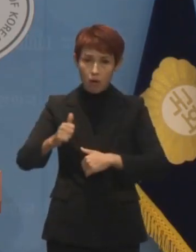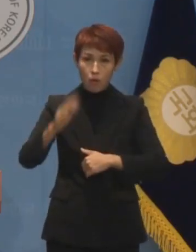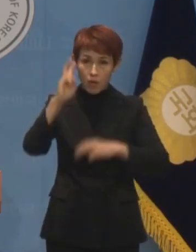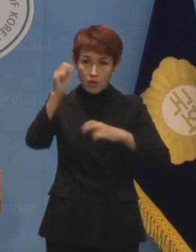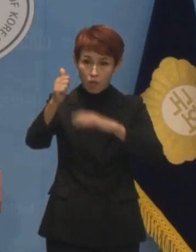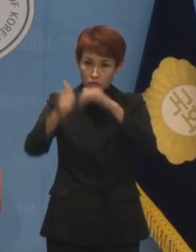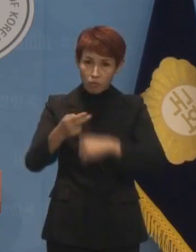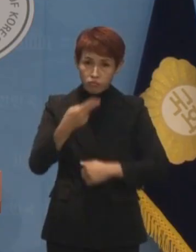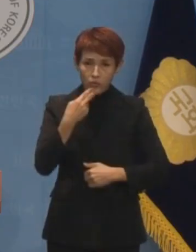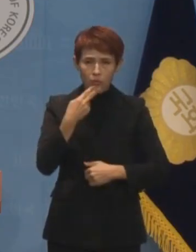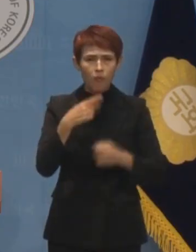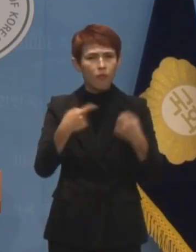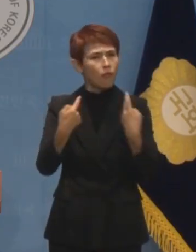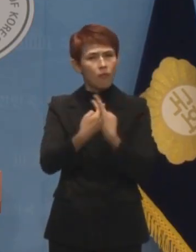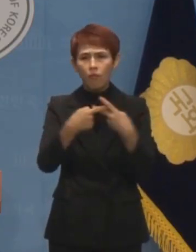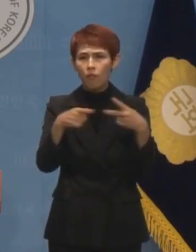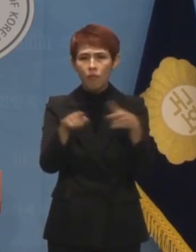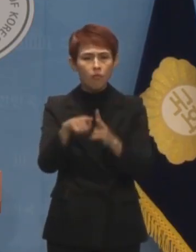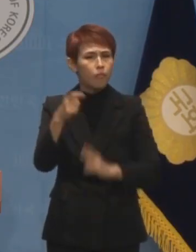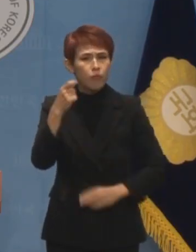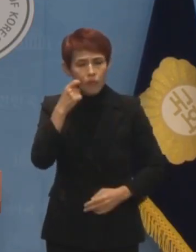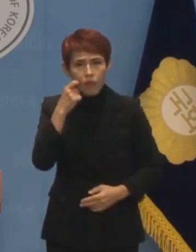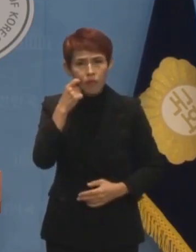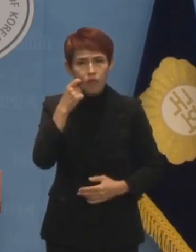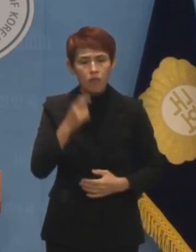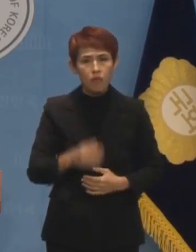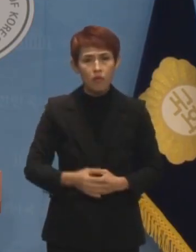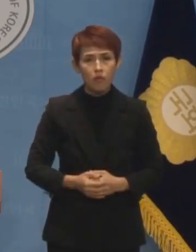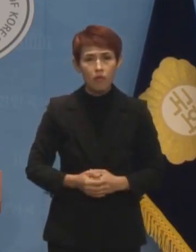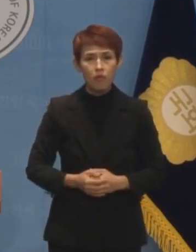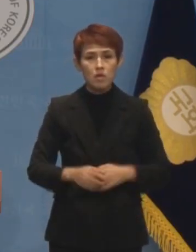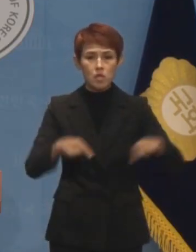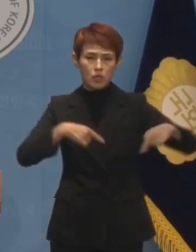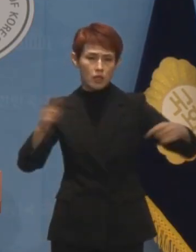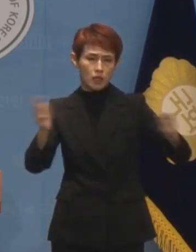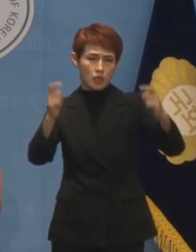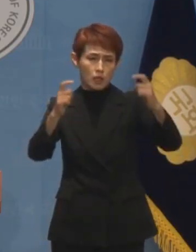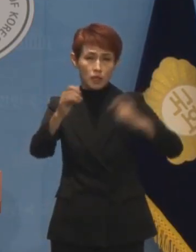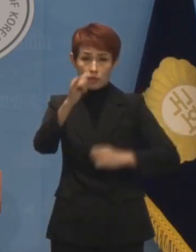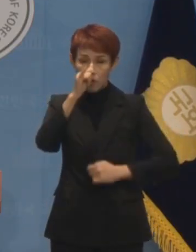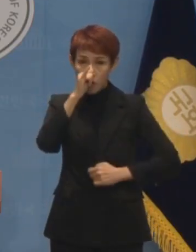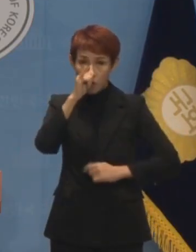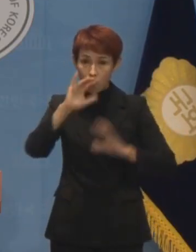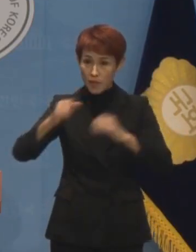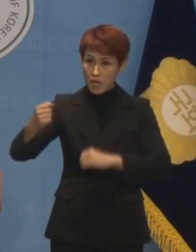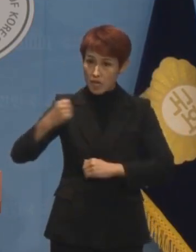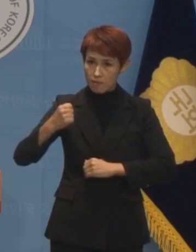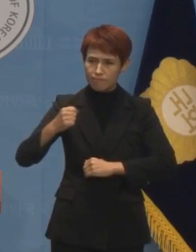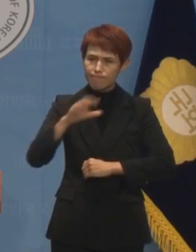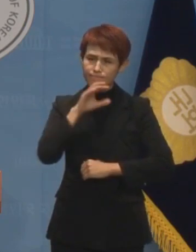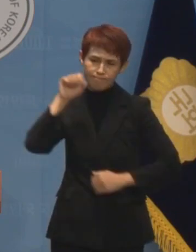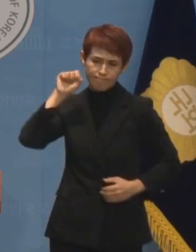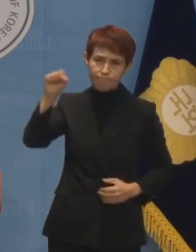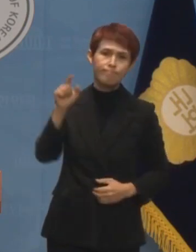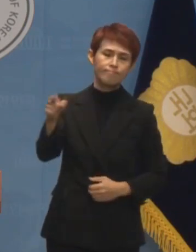상황은 납득할 수 없습니다. 정쟁을 일삼는 국민의힘을 강력하게